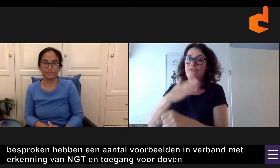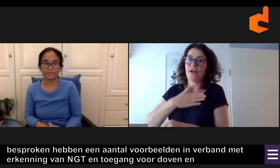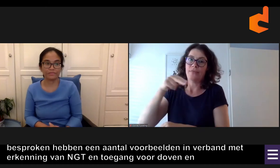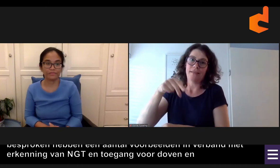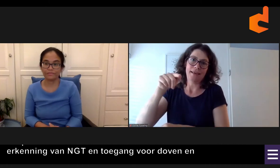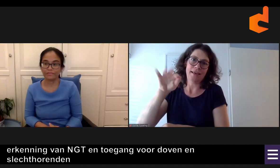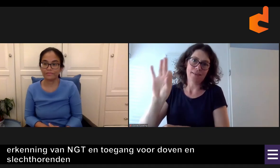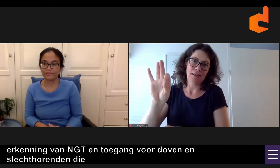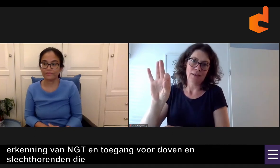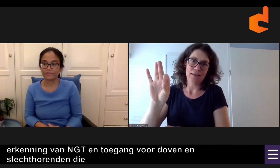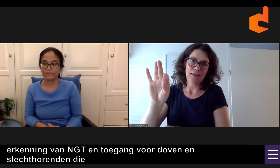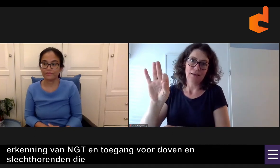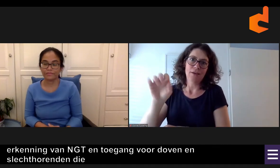gebruik willen maken van NGT.